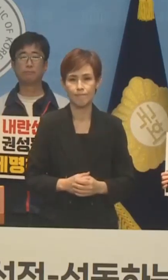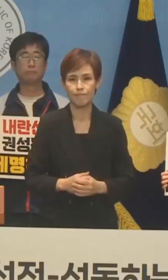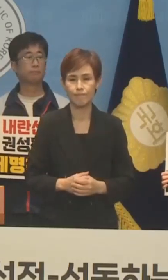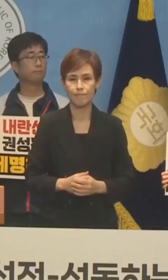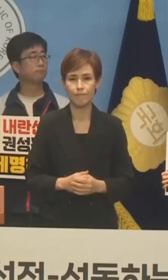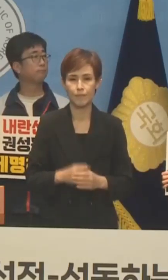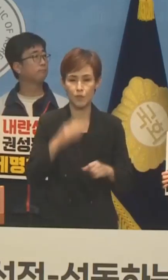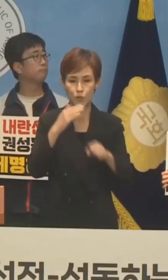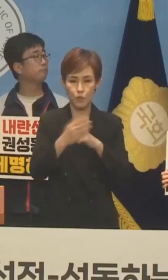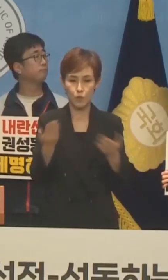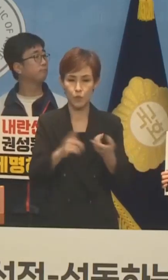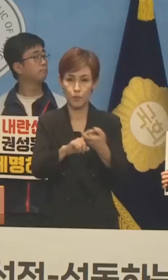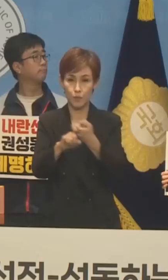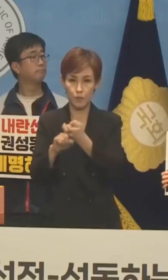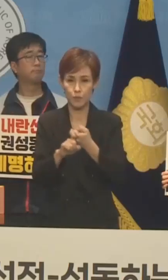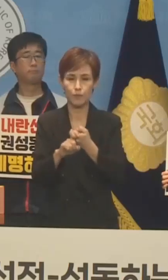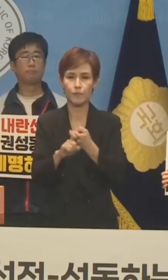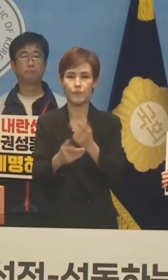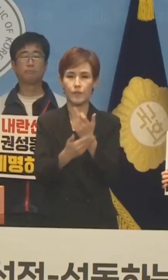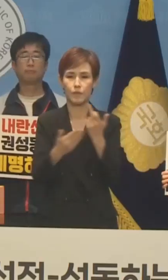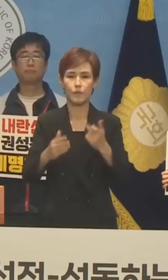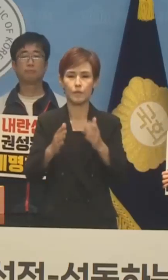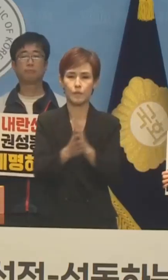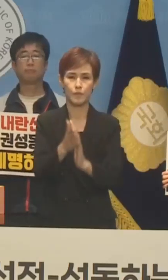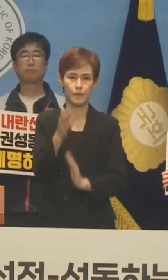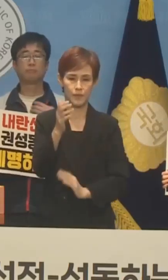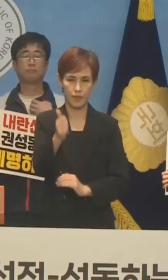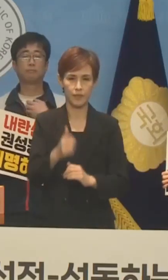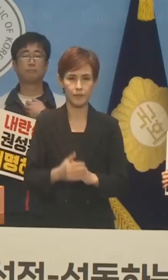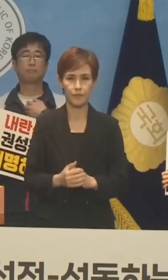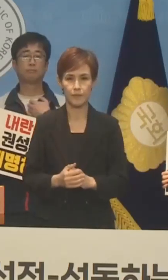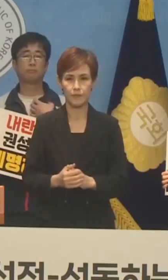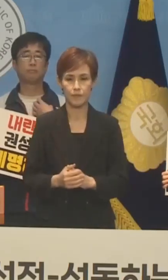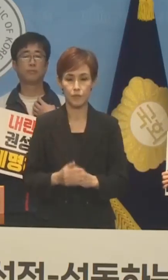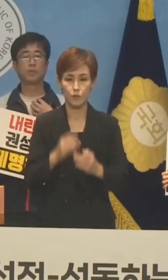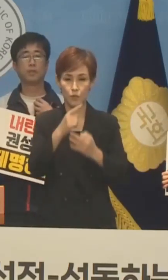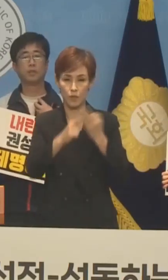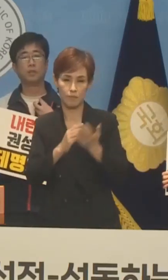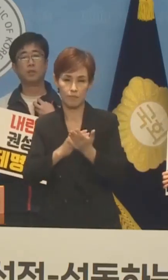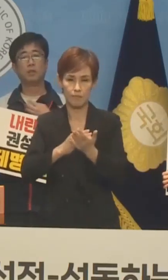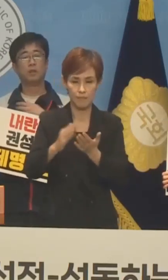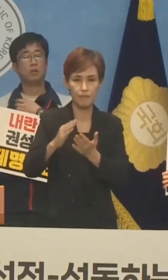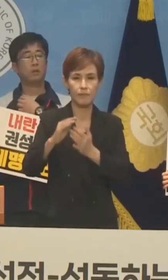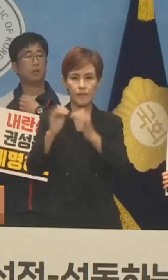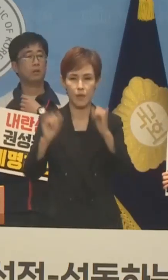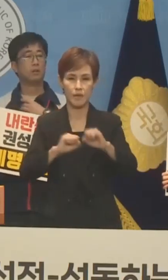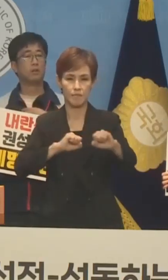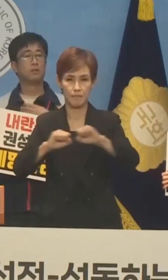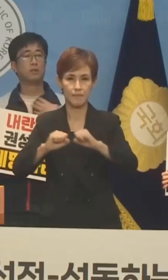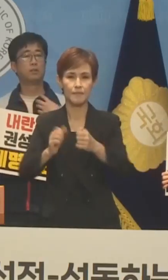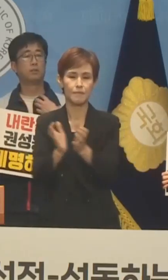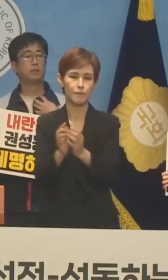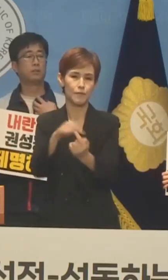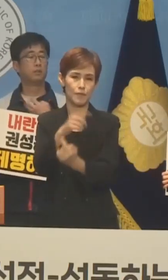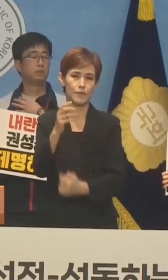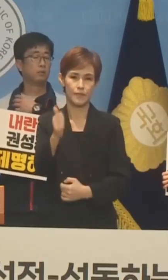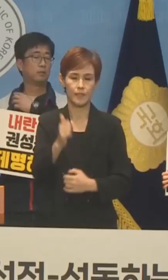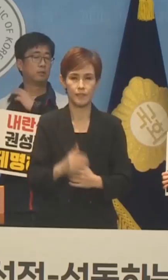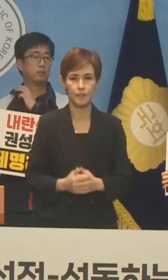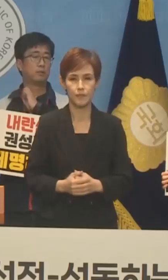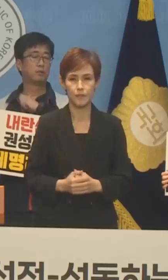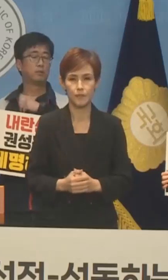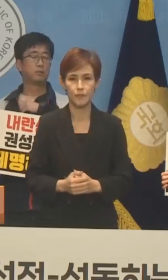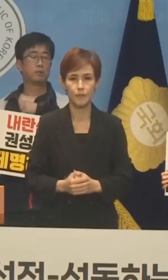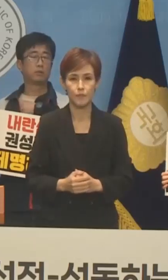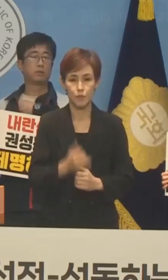김남순 민주노총 강원지역본부장님, 홍진원 윤석열 즉각퇴진 사회대기업 강릉 비상행동 운영위원장님,